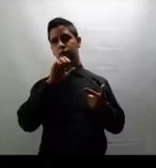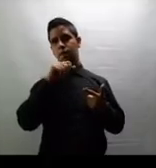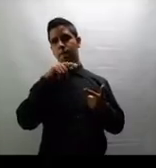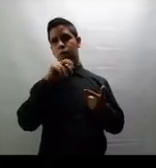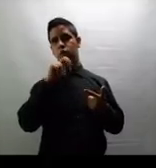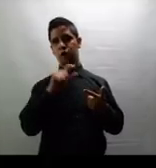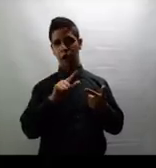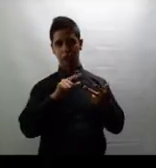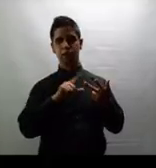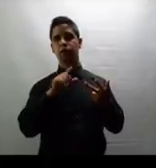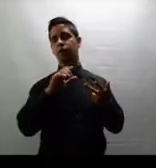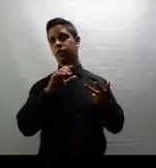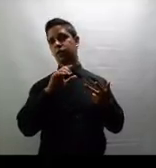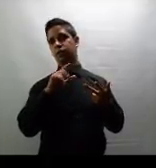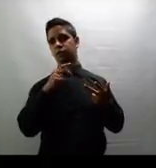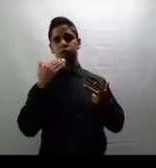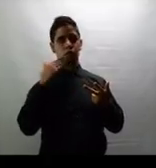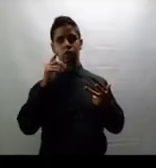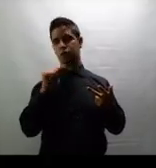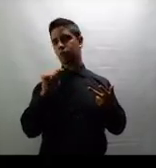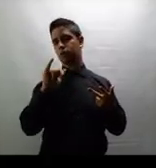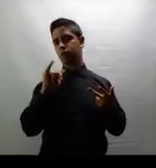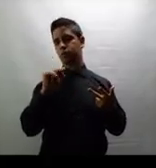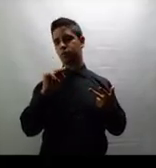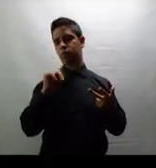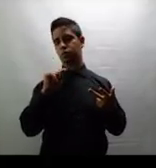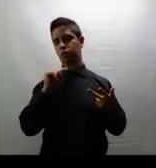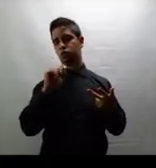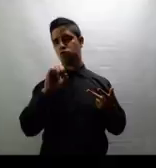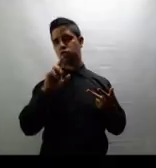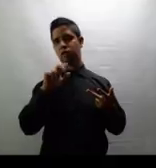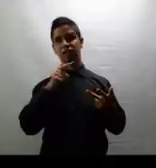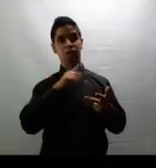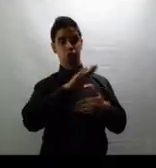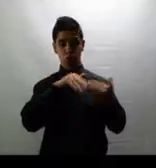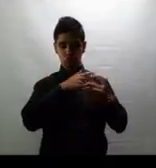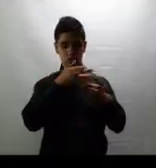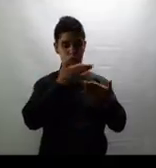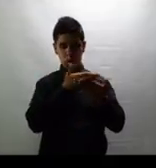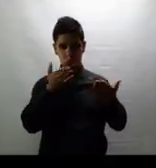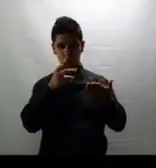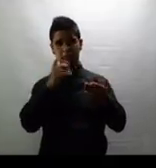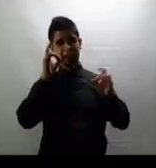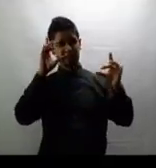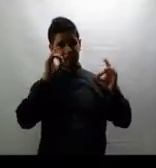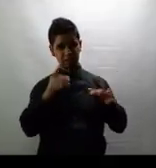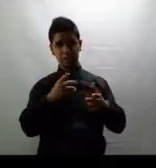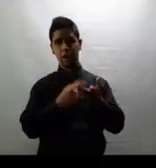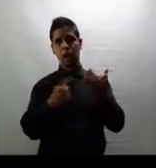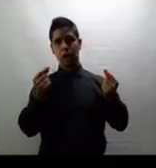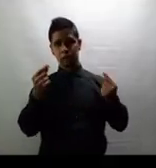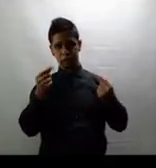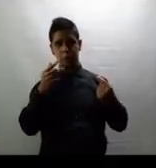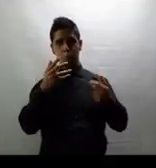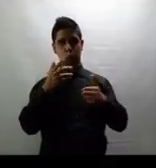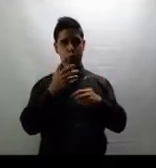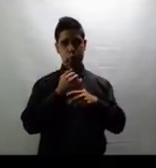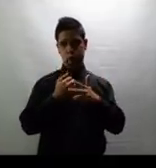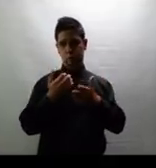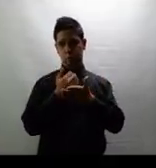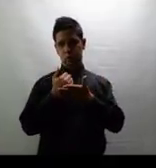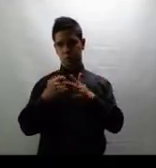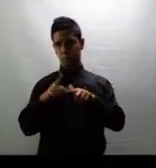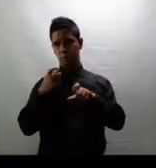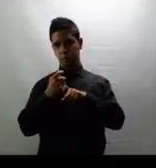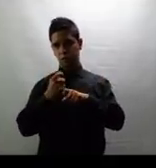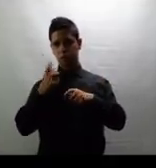todo lo que hacemos el de la tintorera todo lo que hacemos es simplemente sacarle punta a todas esas situaciones de manera jocosa eso está en nuestra